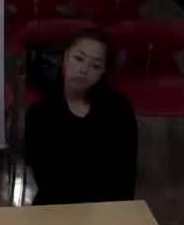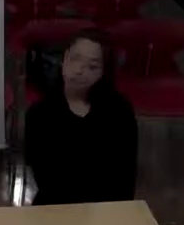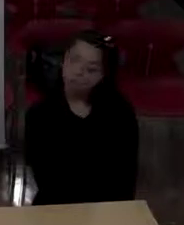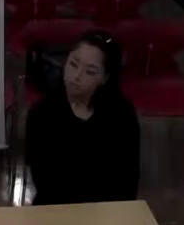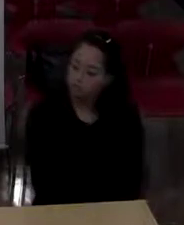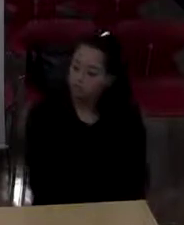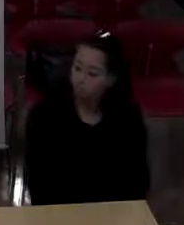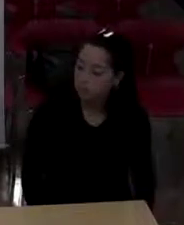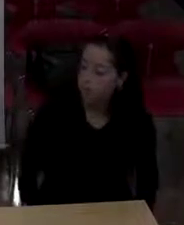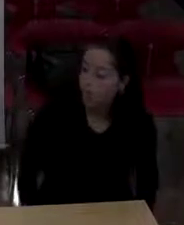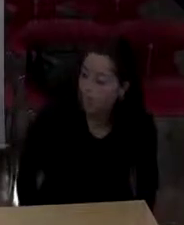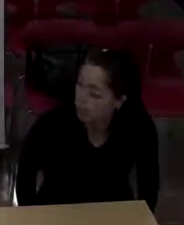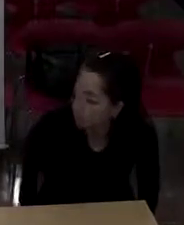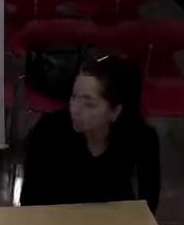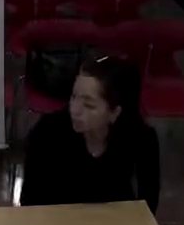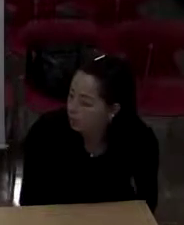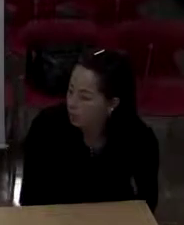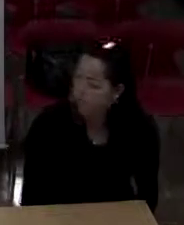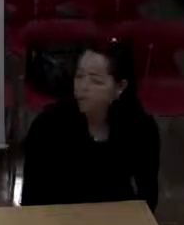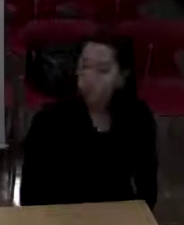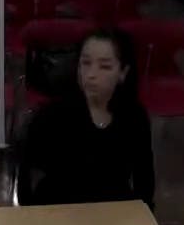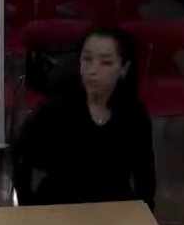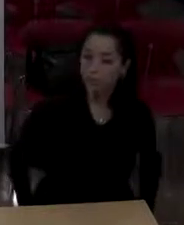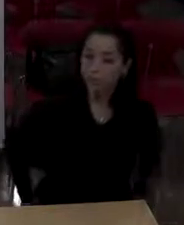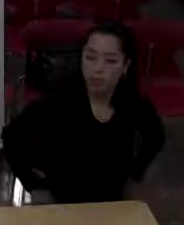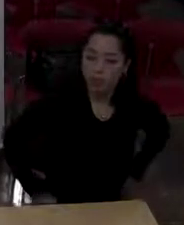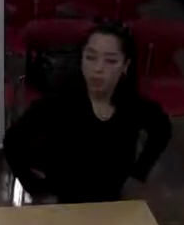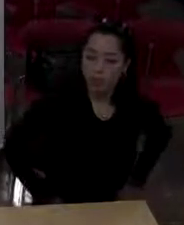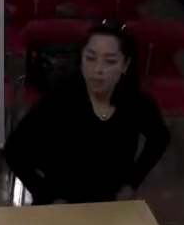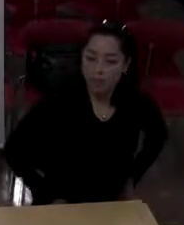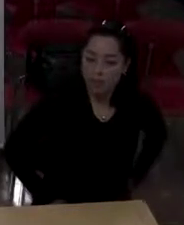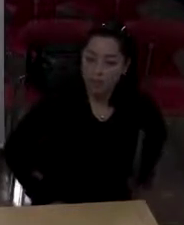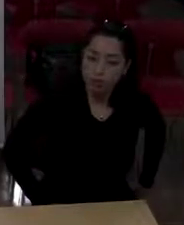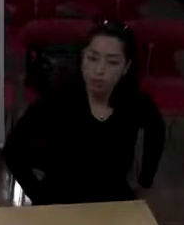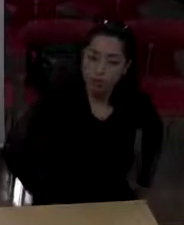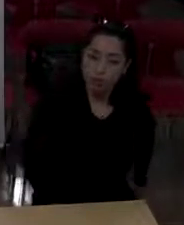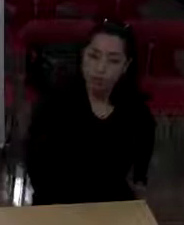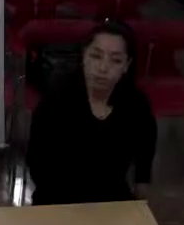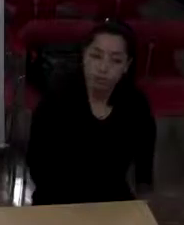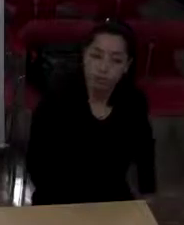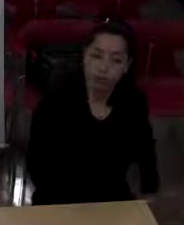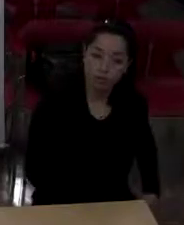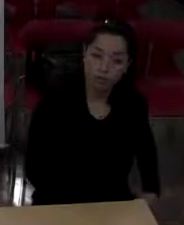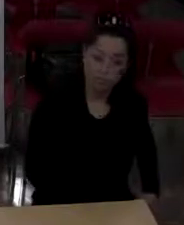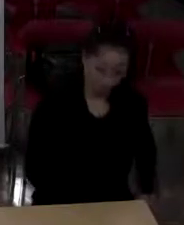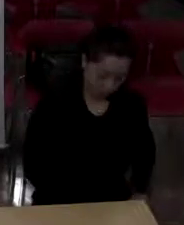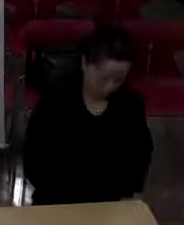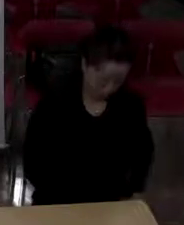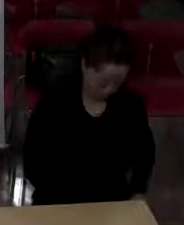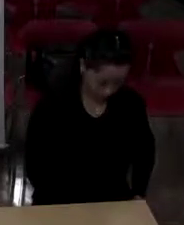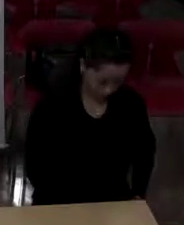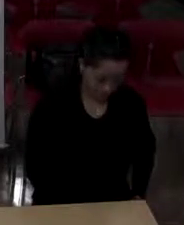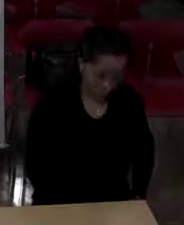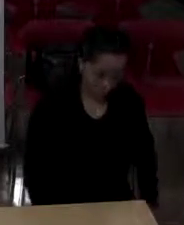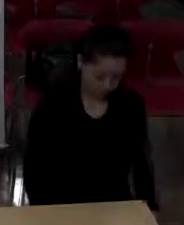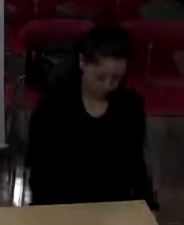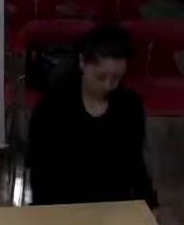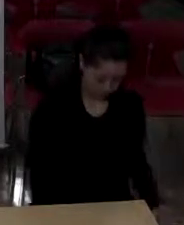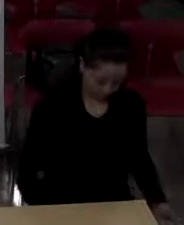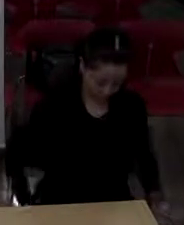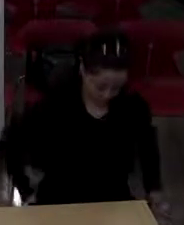Pero viceversa, también los padres de familia tendrán el deber de saber qué contenidos académicos se están dando en el colegio para que ellos como